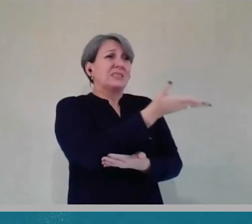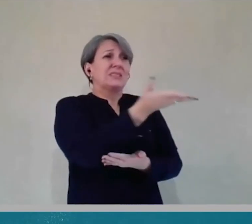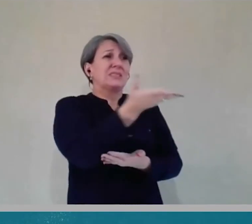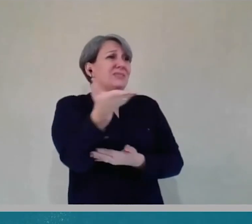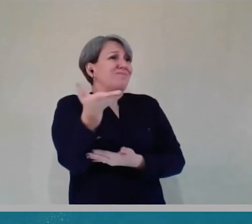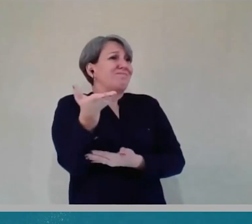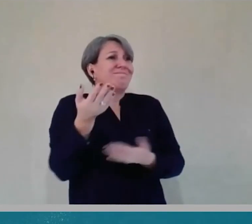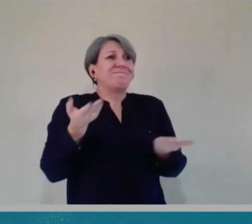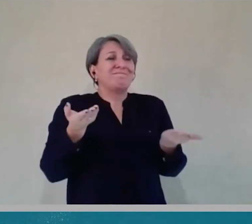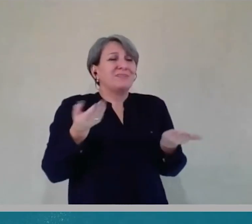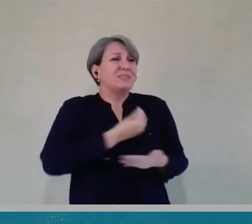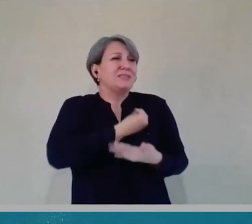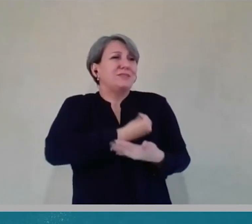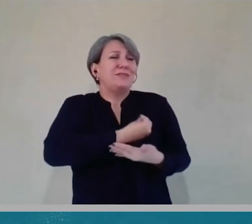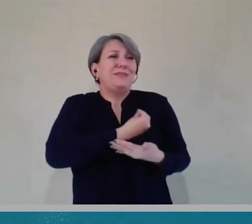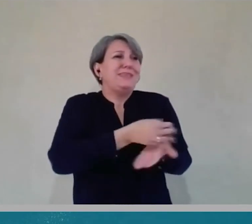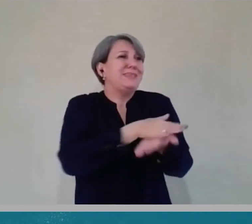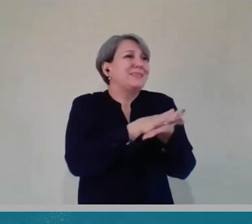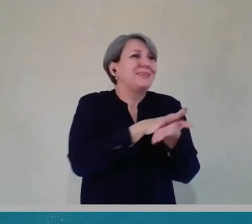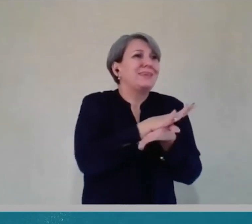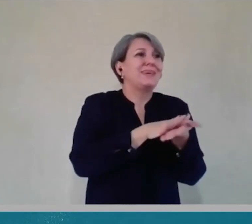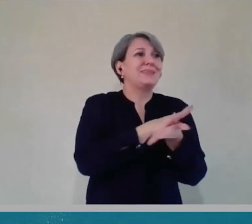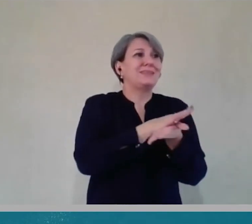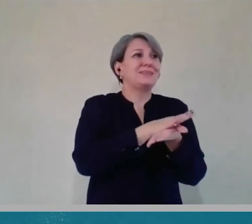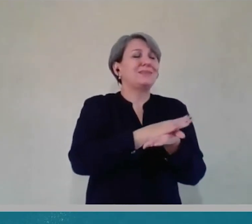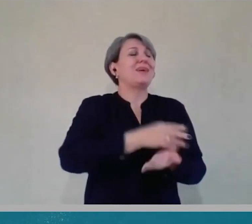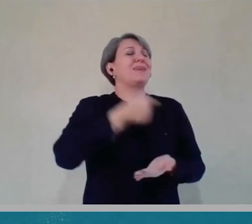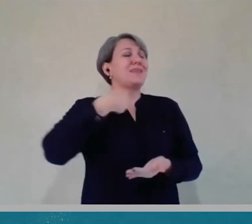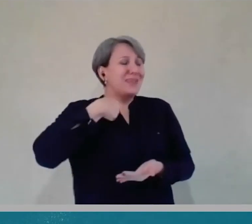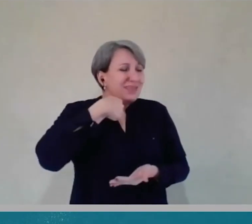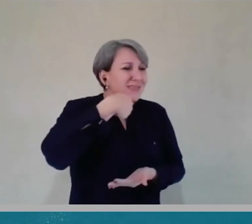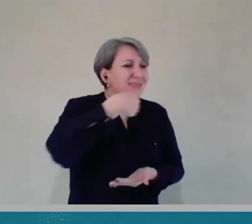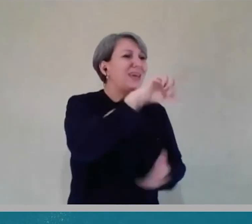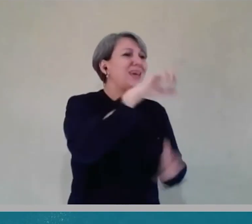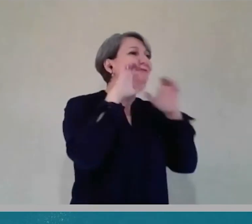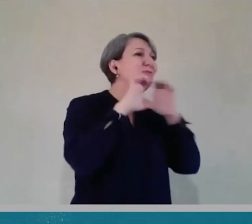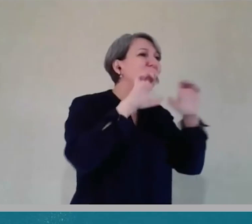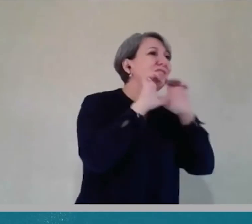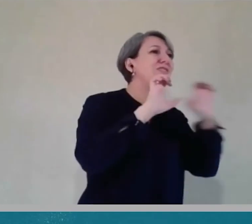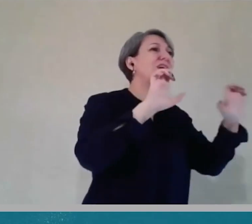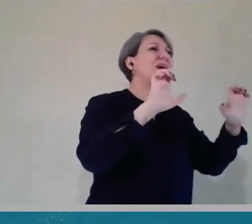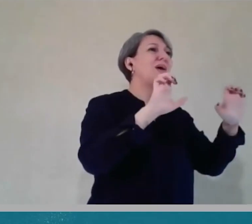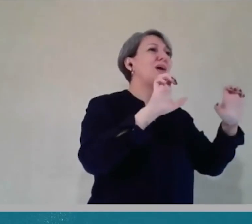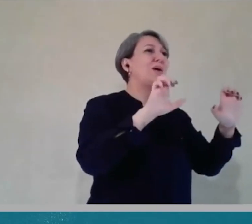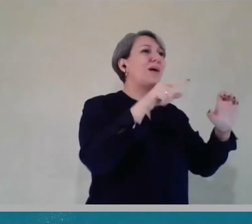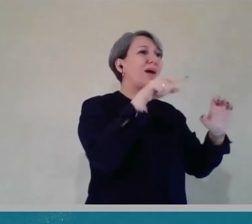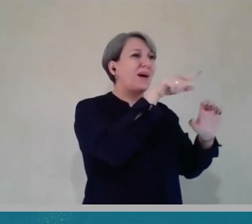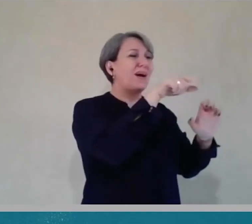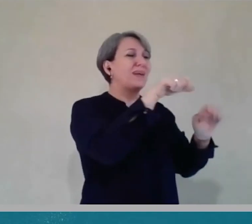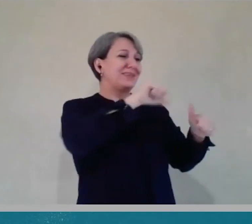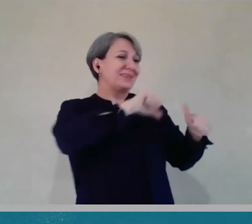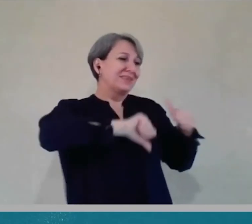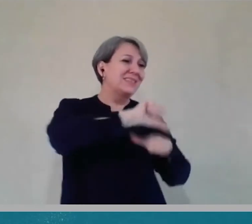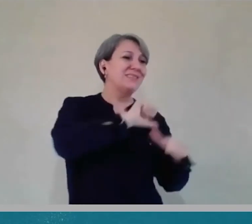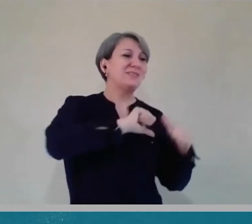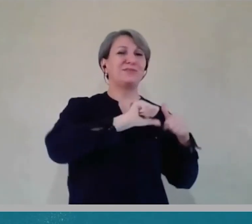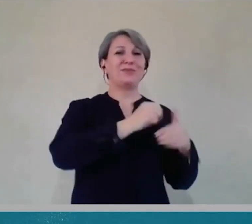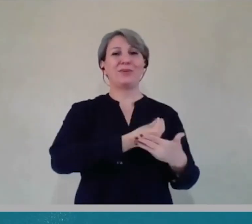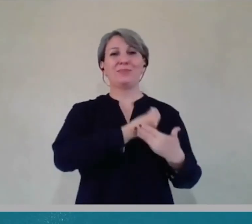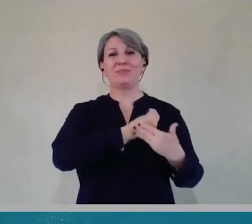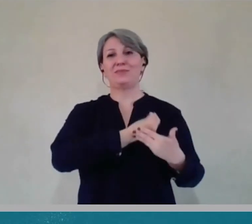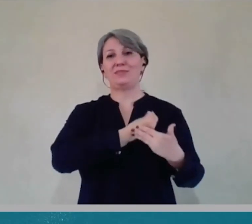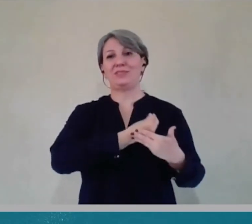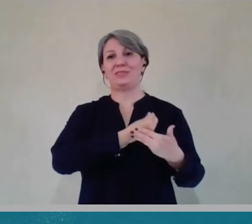a desfrutar, sendo trazidas para a igreja, cuidadas na igreja, estão passando